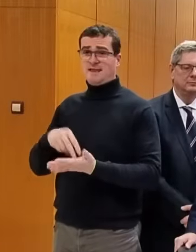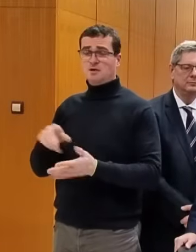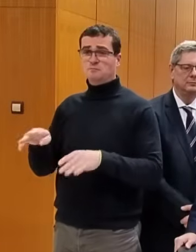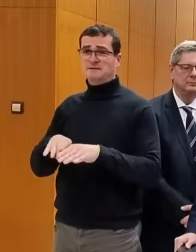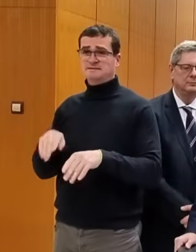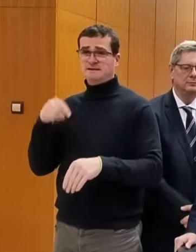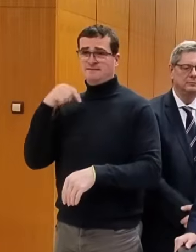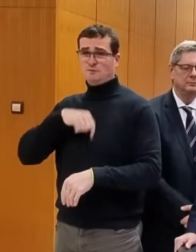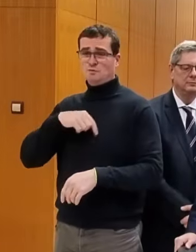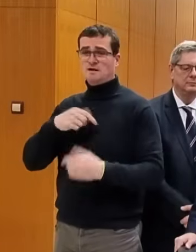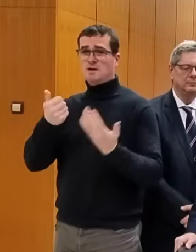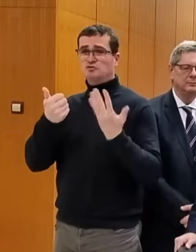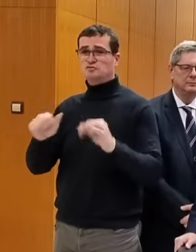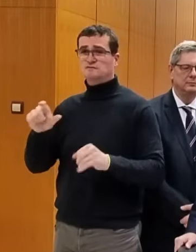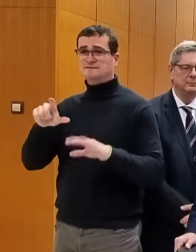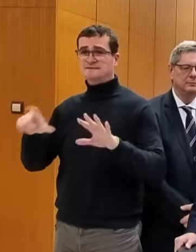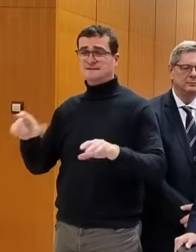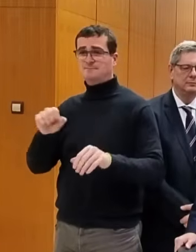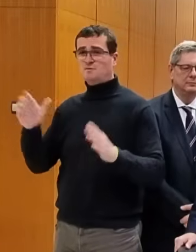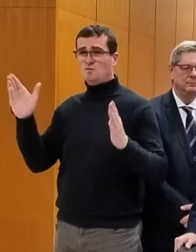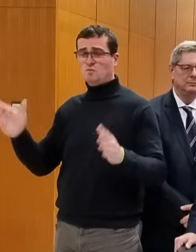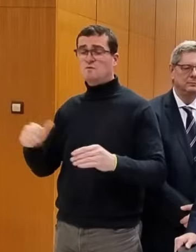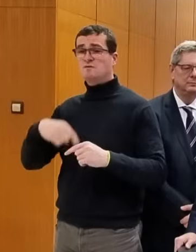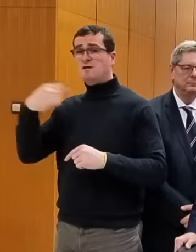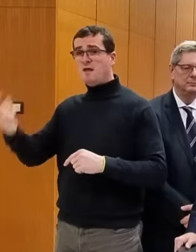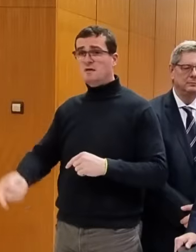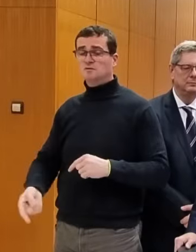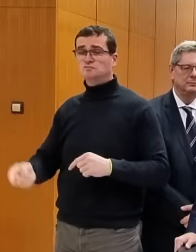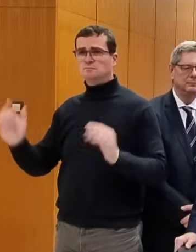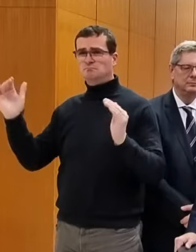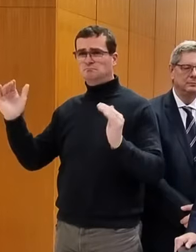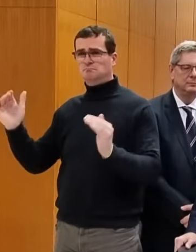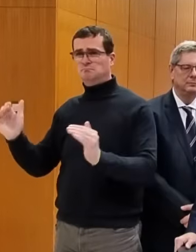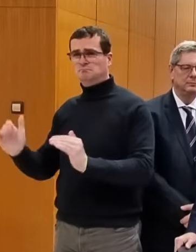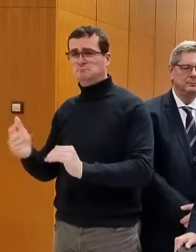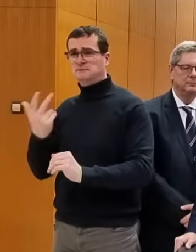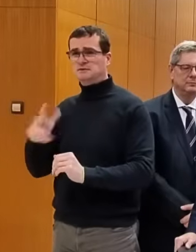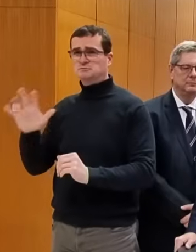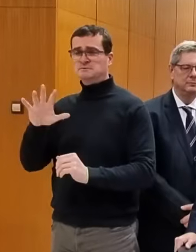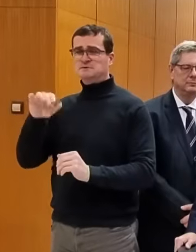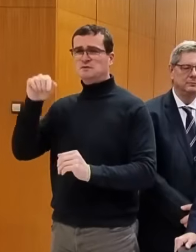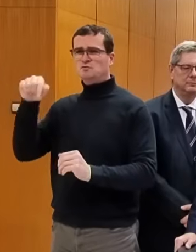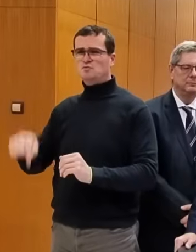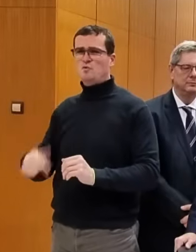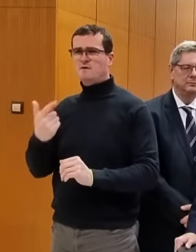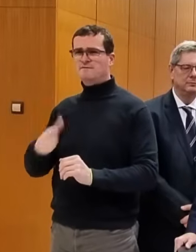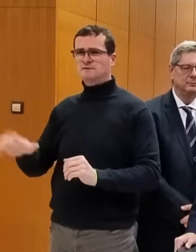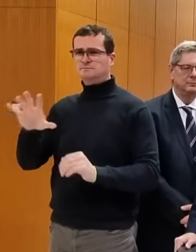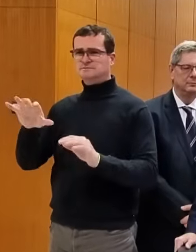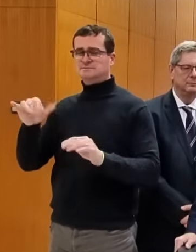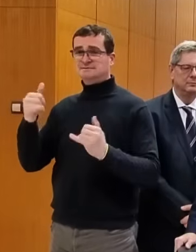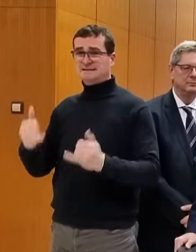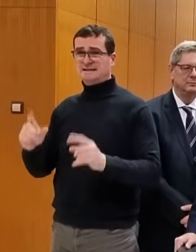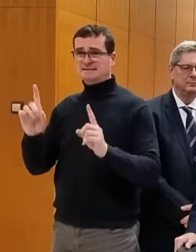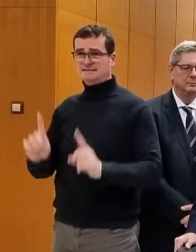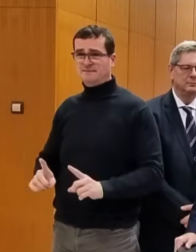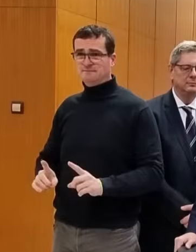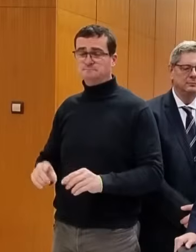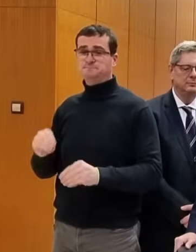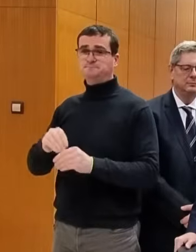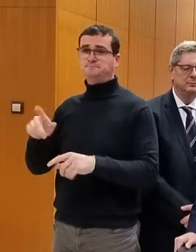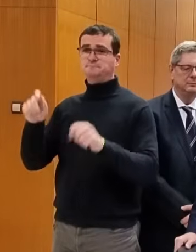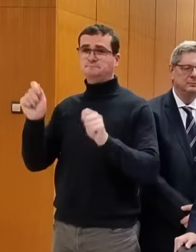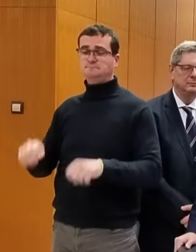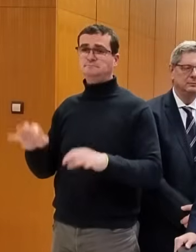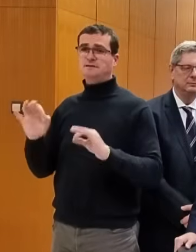ešte ako minister vnútra, ich bolo 627 v ten rok a ďalšie roky to postupne klesalo cez 350 až po 250, čo je dnešný stav. O tom